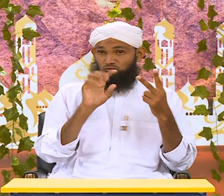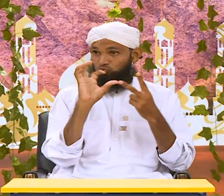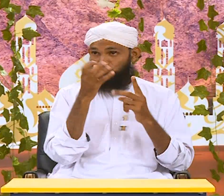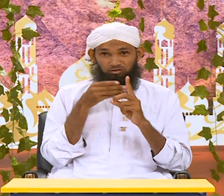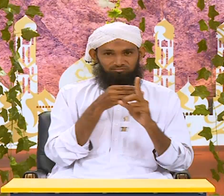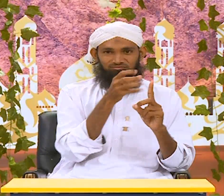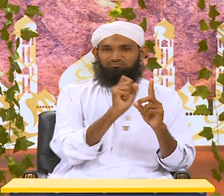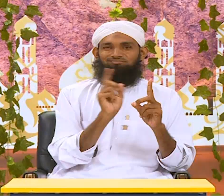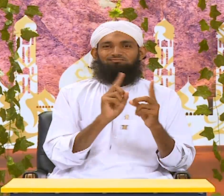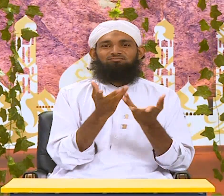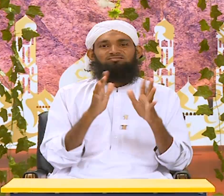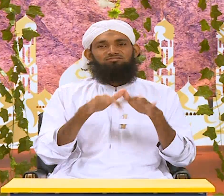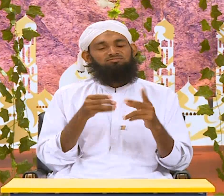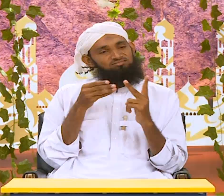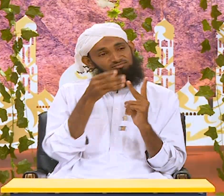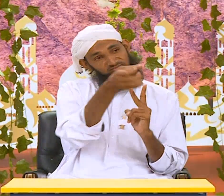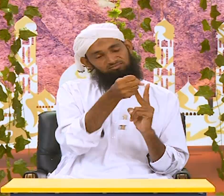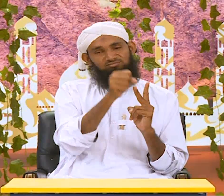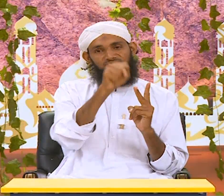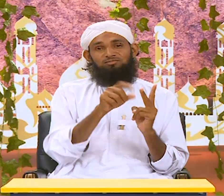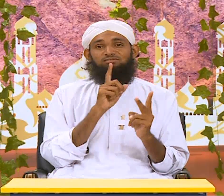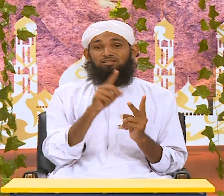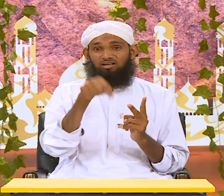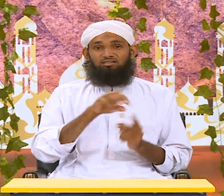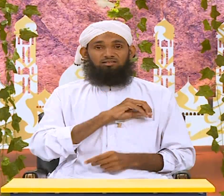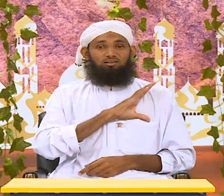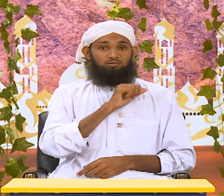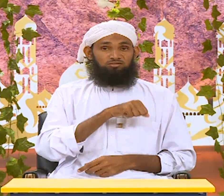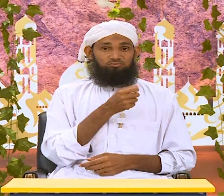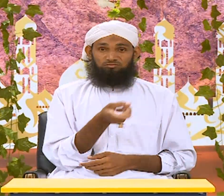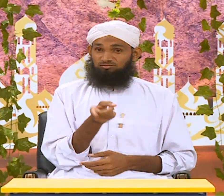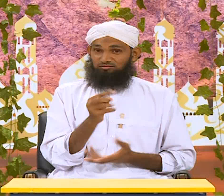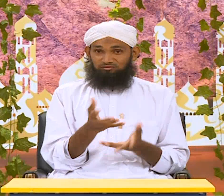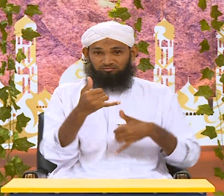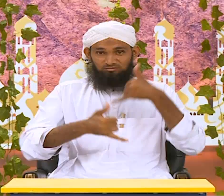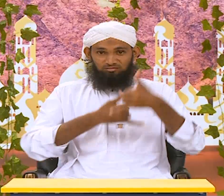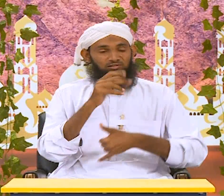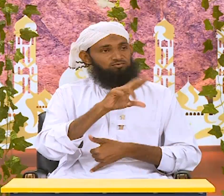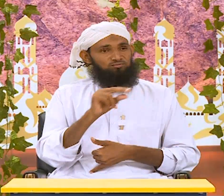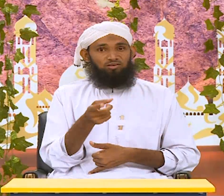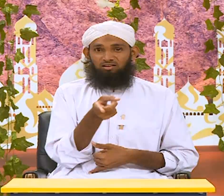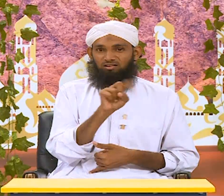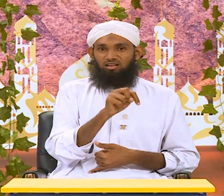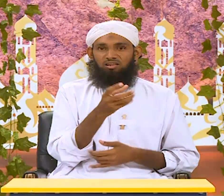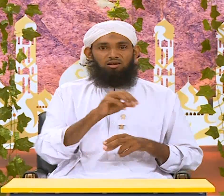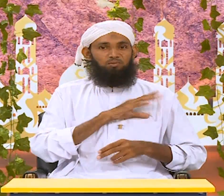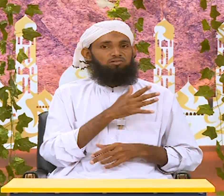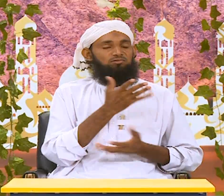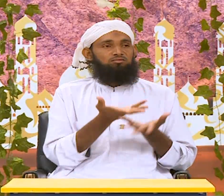بننا، آخرت کے طلبگار بنو۔ بے شک آج عمل کا دن ہے، آج حساب نہیں، کل عمل کا وقت نہیں، حساب کا دن ہوگا۔